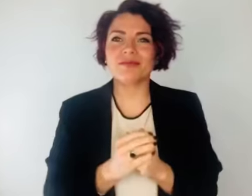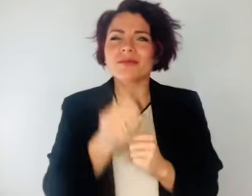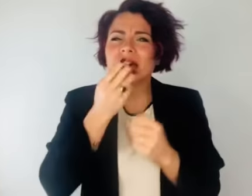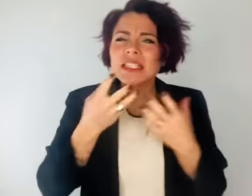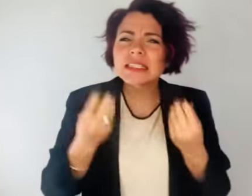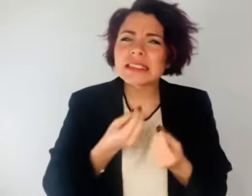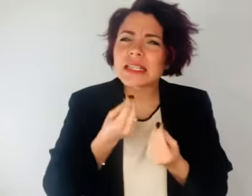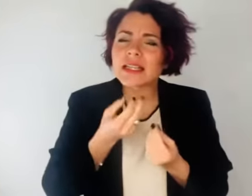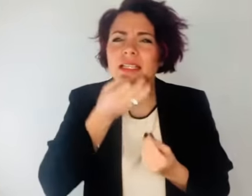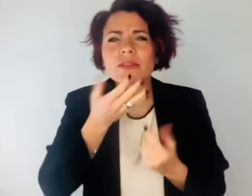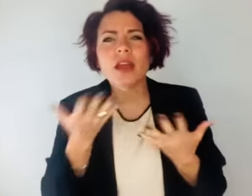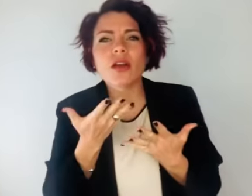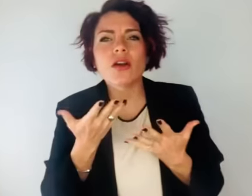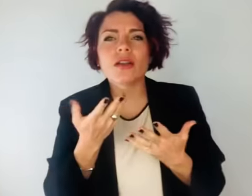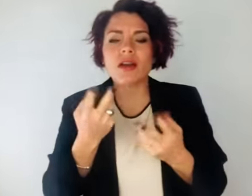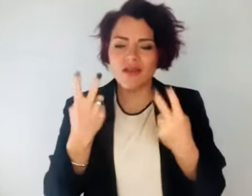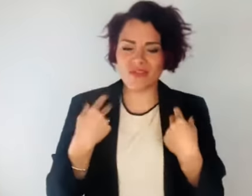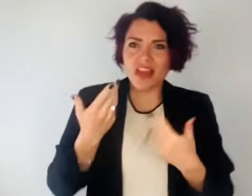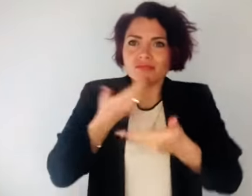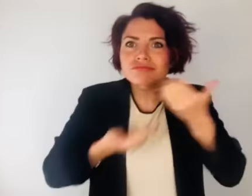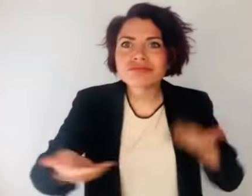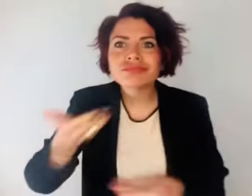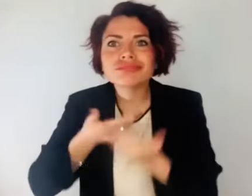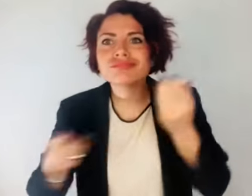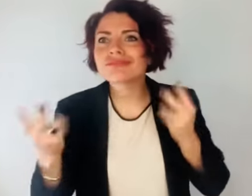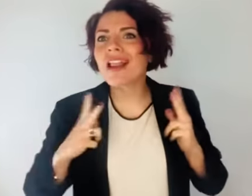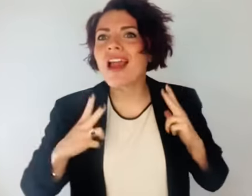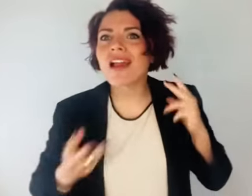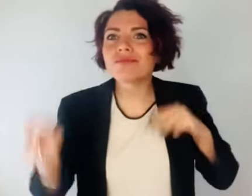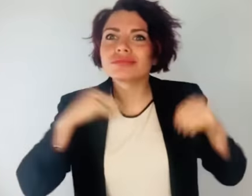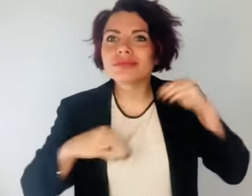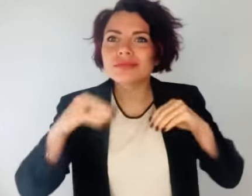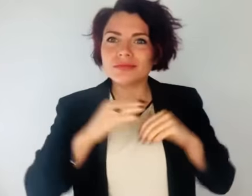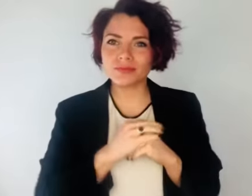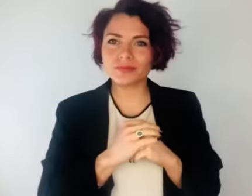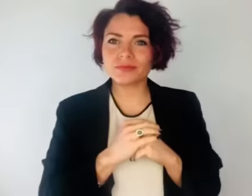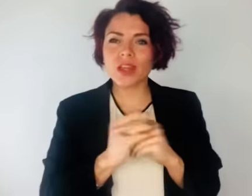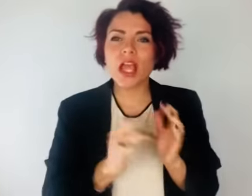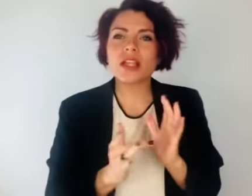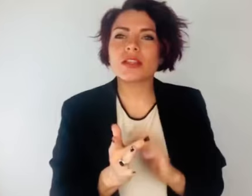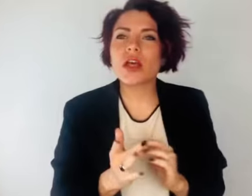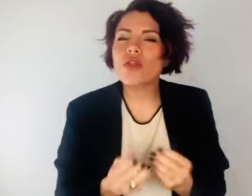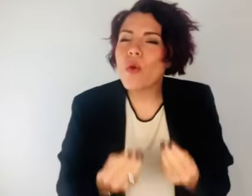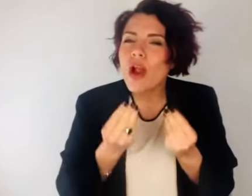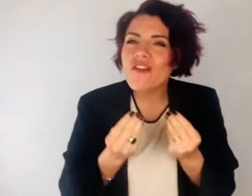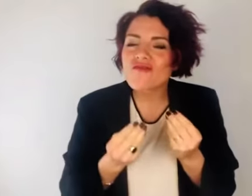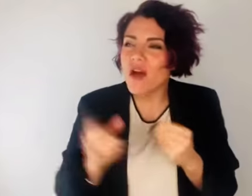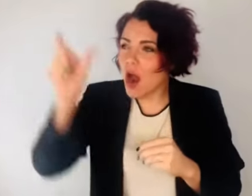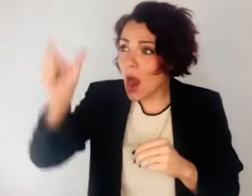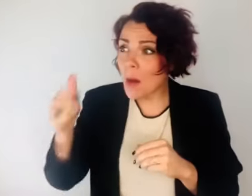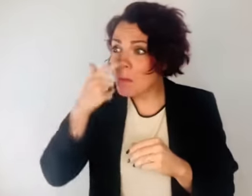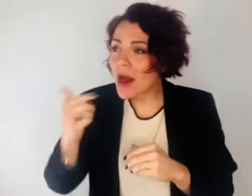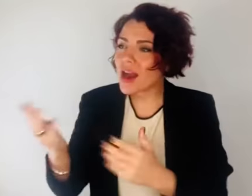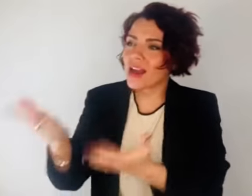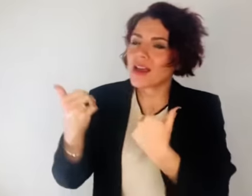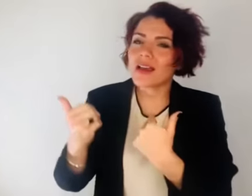significa comunicarci arricchirci della vita gesù la prima cosa che fa è chiamare questo peccatore e